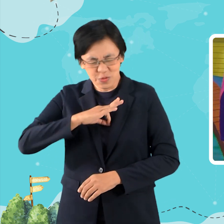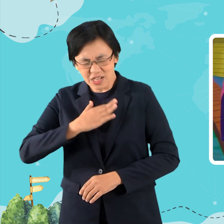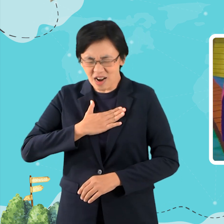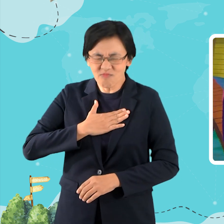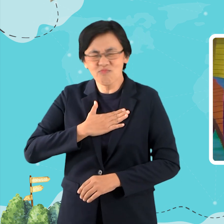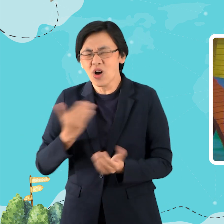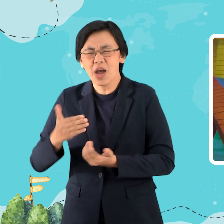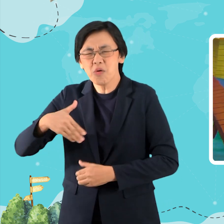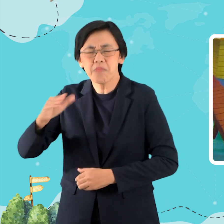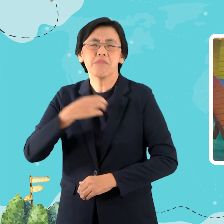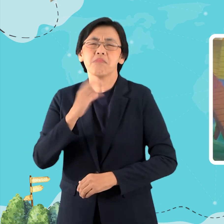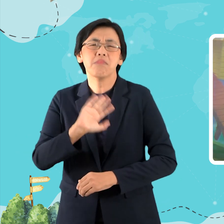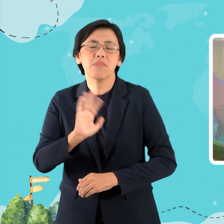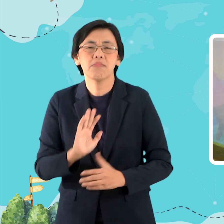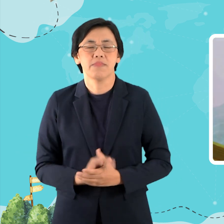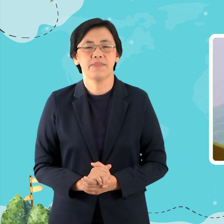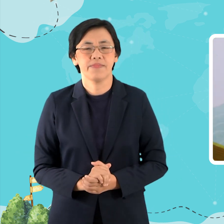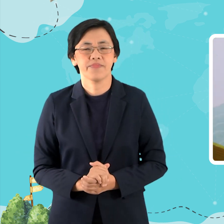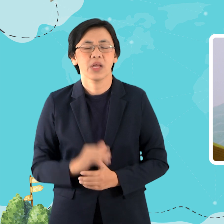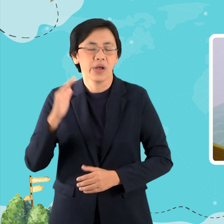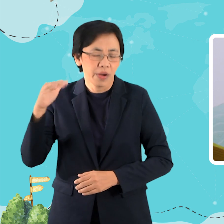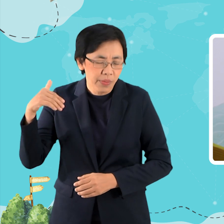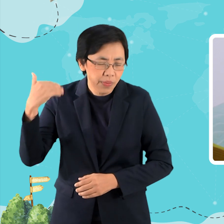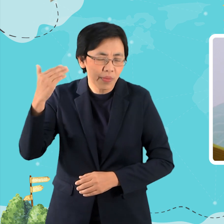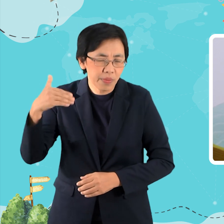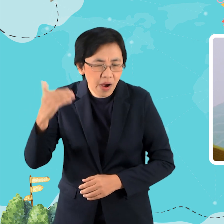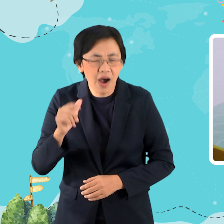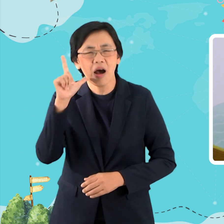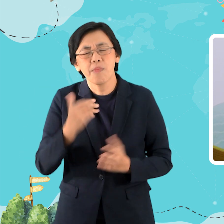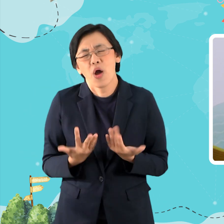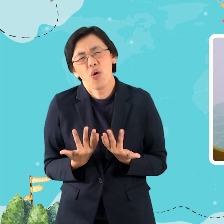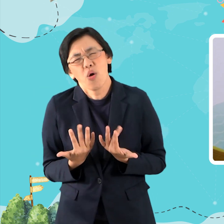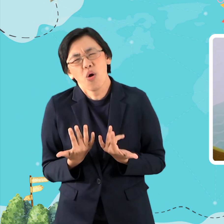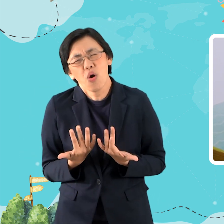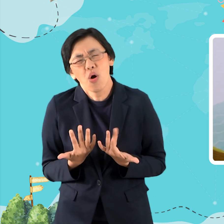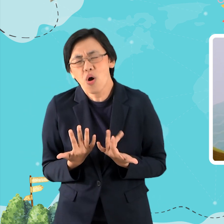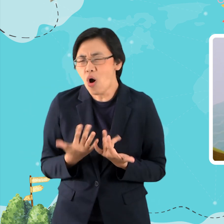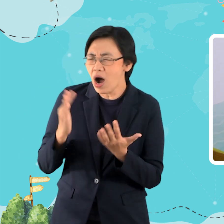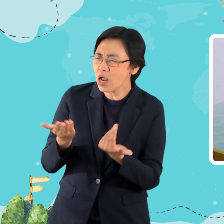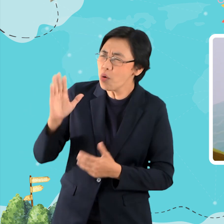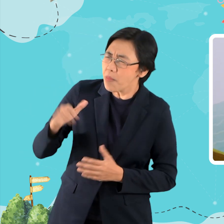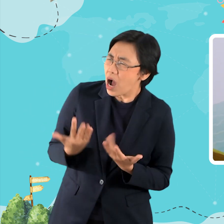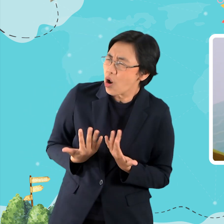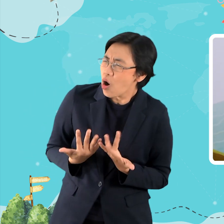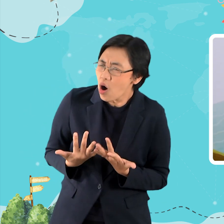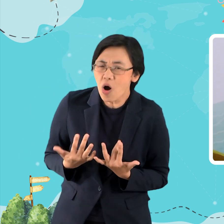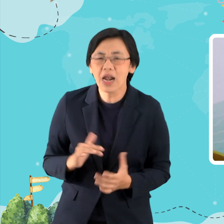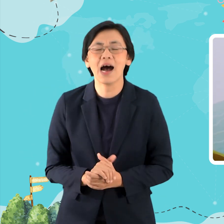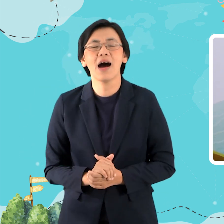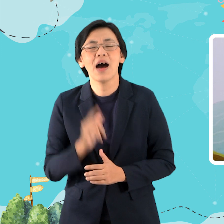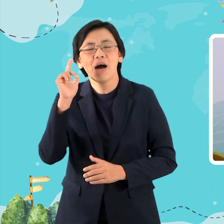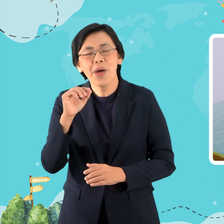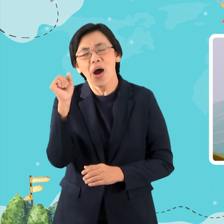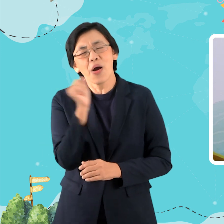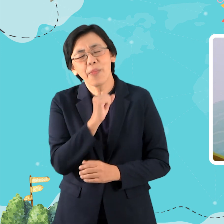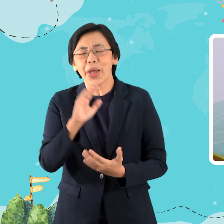จจริงจะไม่อยากก็ตามวันเวลาที่เฝ้ารอคอยลูกกลับมานางจึงได้แต่ร้องเ